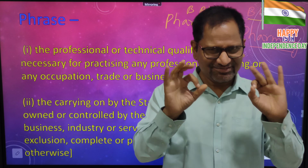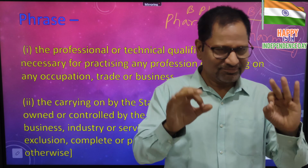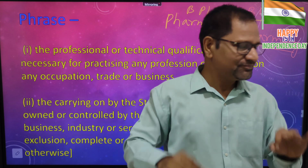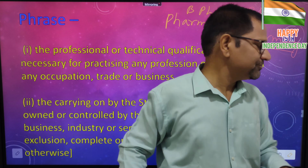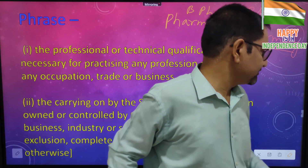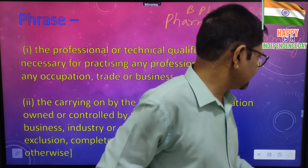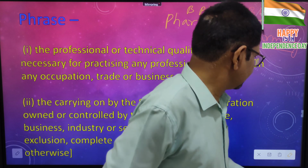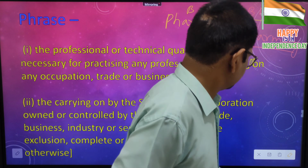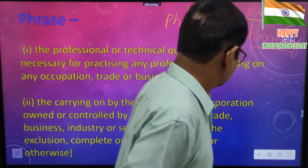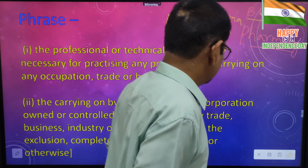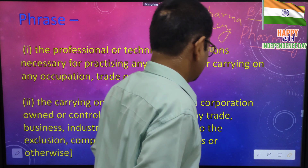सकते हैं।